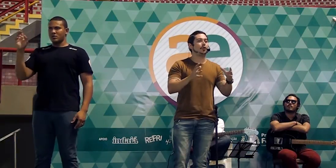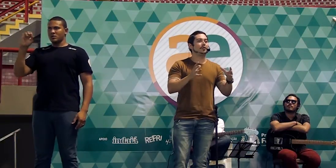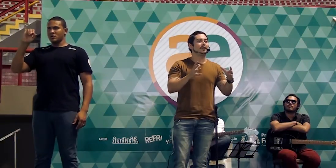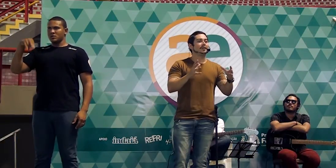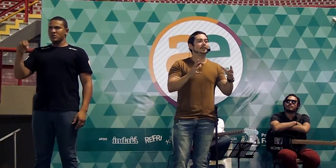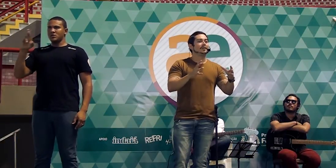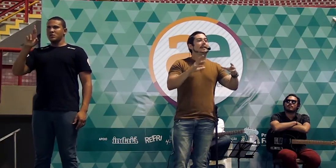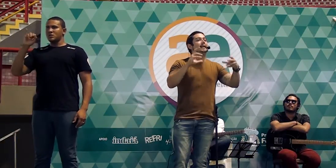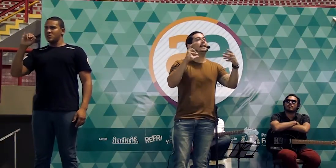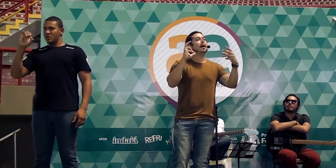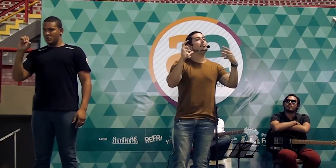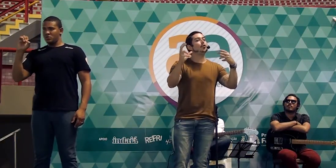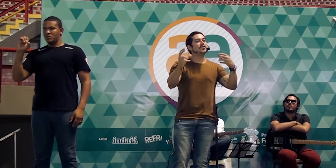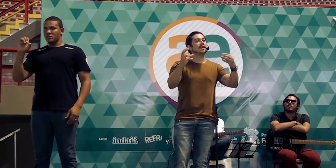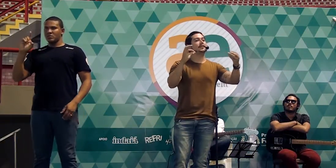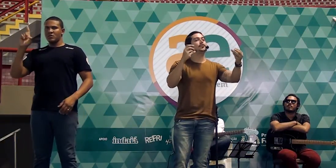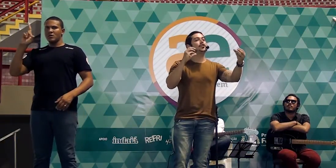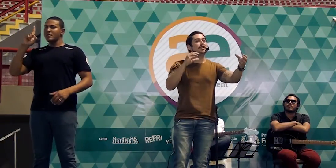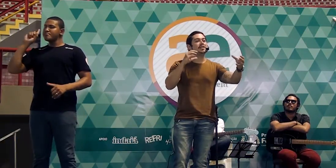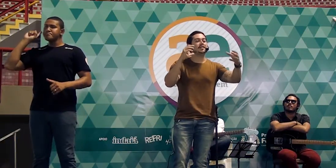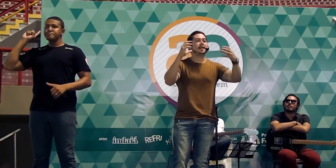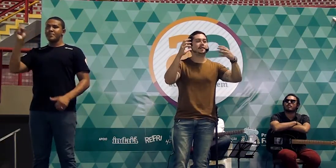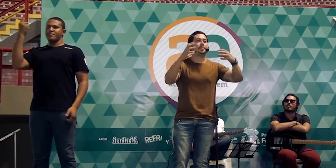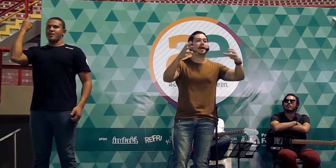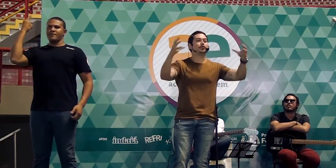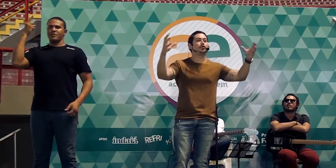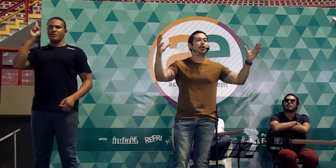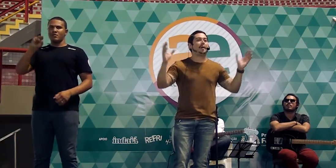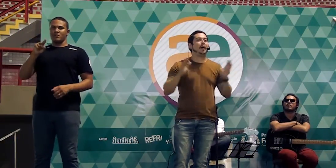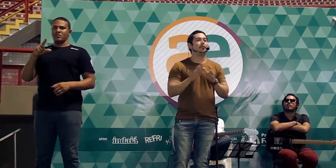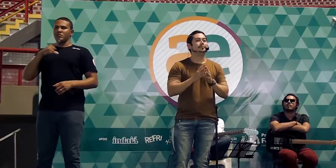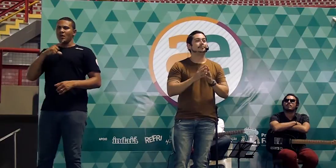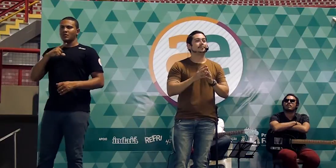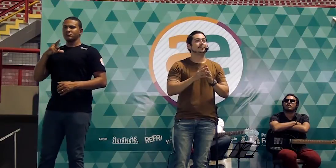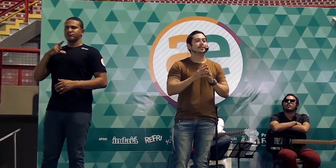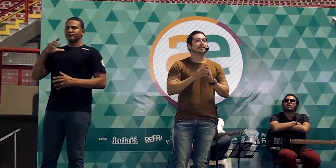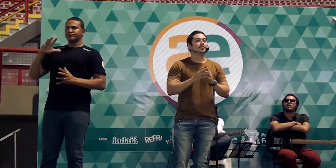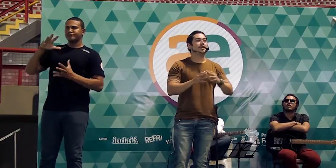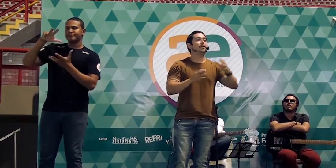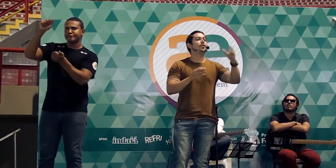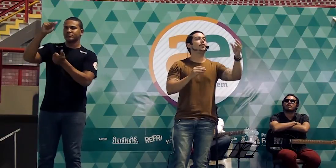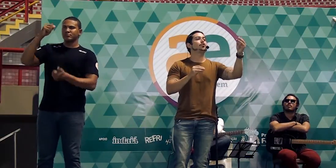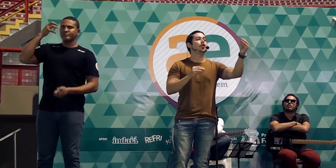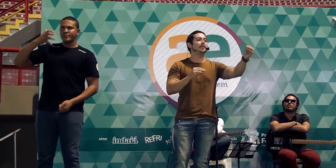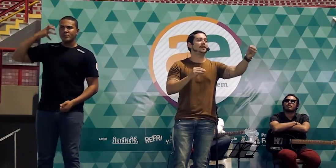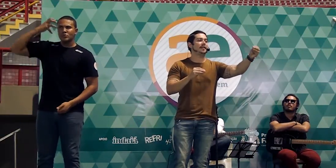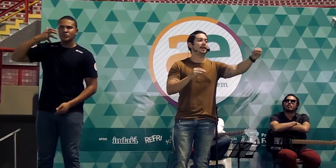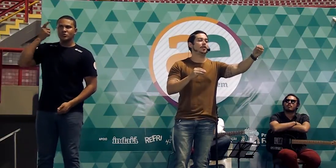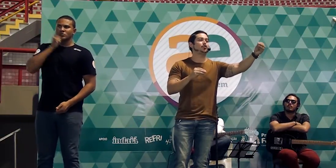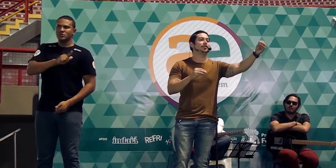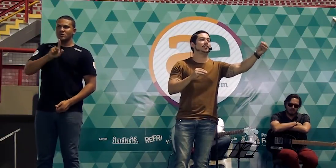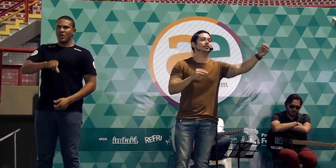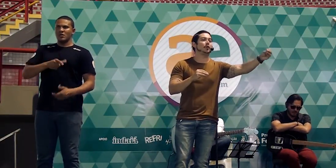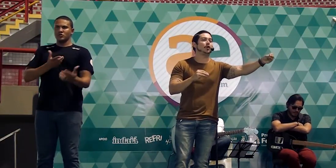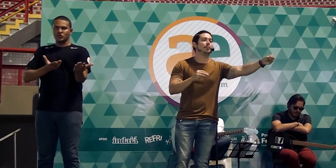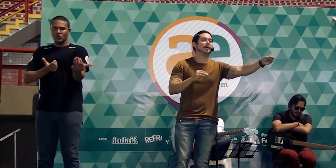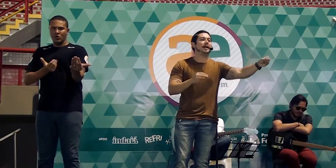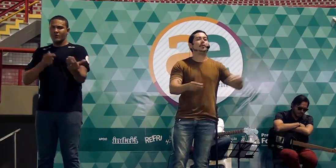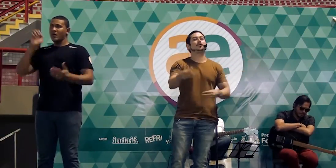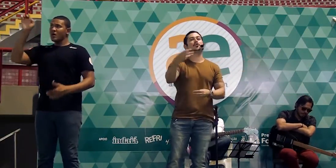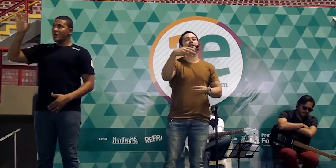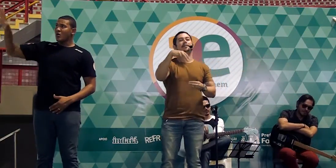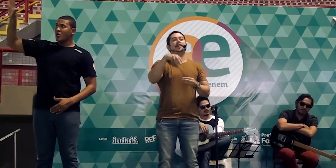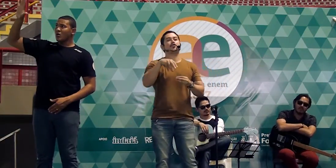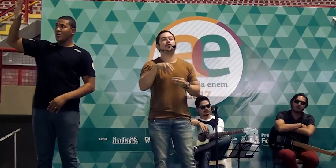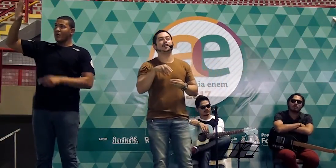mostrou que a música tinha esse aspecto global. de que o que o jovem estava questionando na Europa